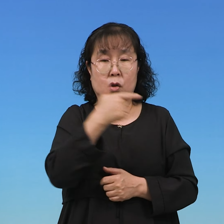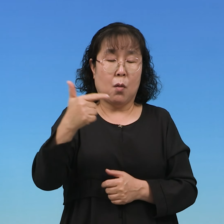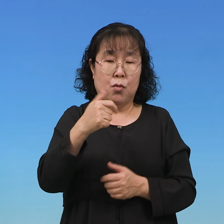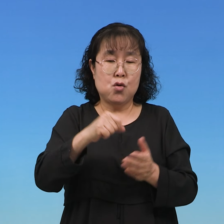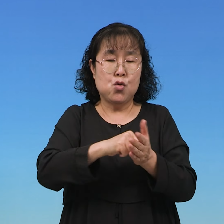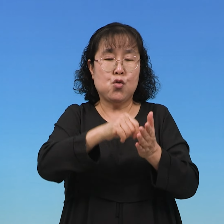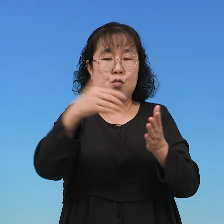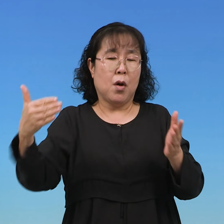벌써 나버렸네.